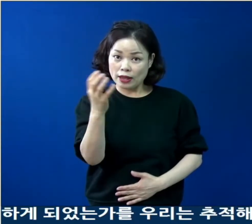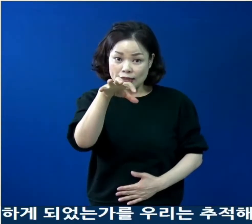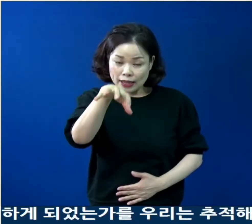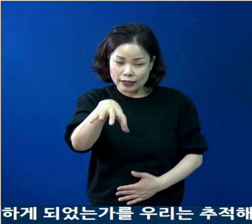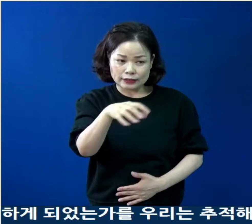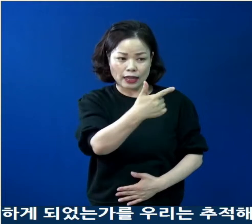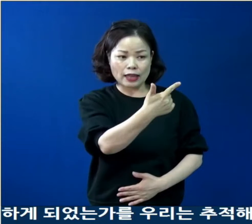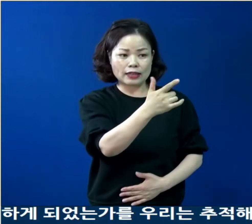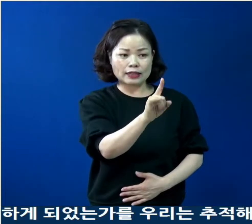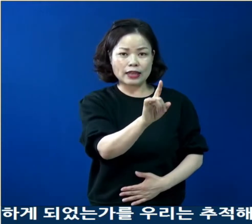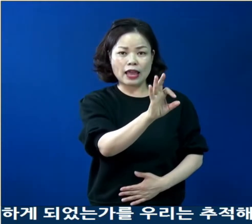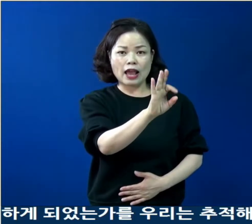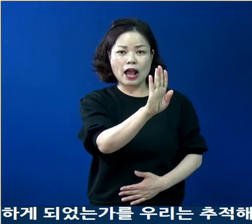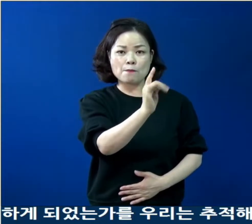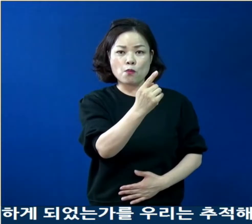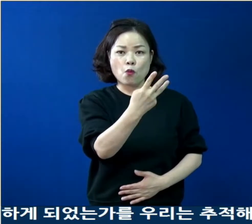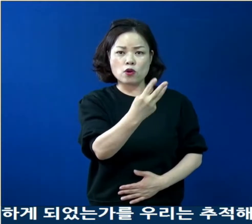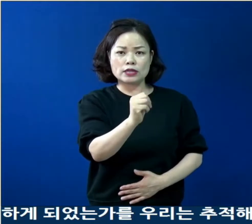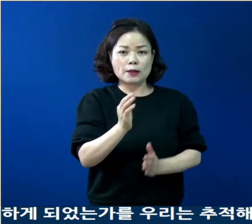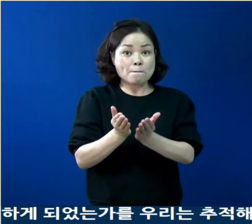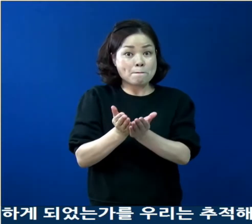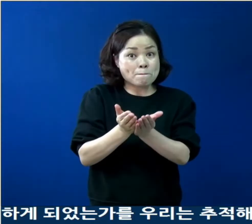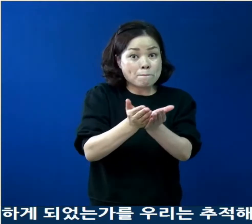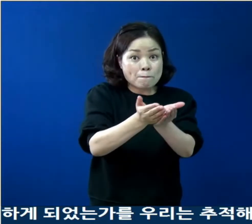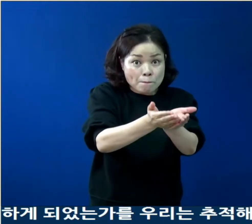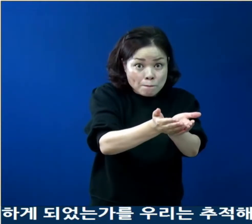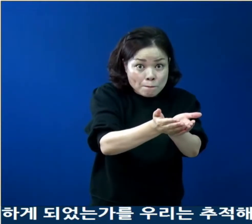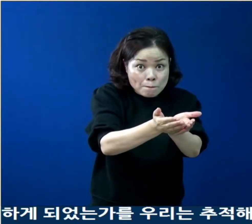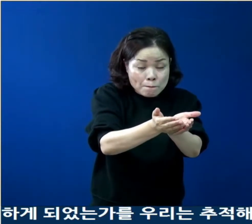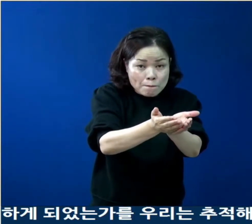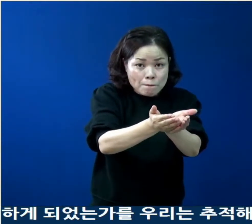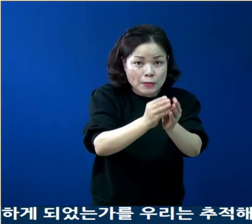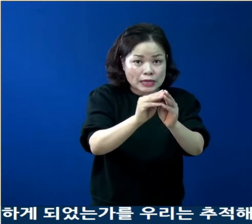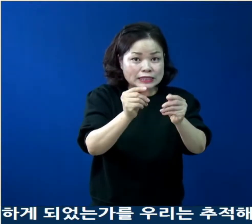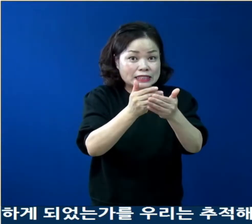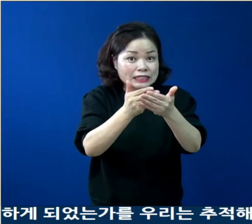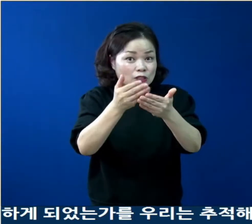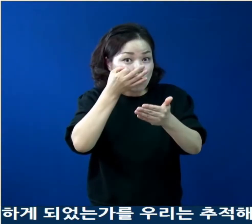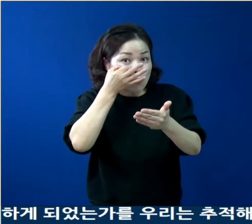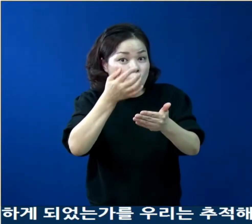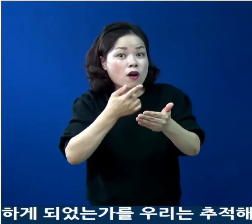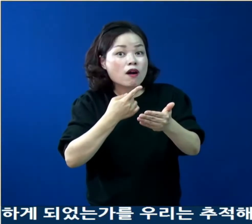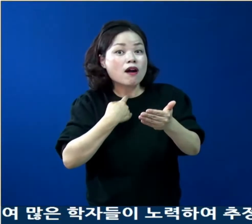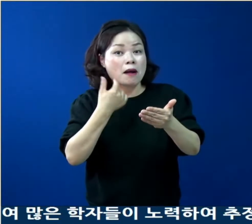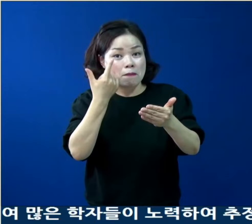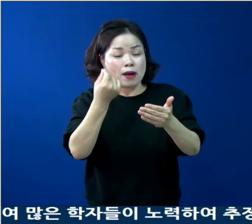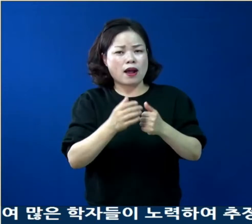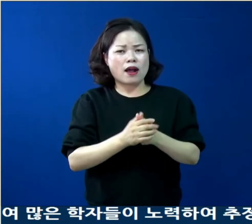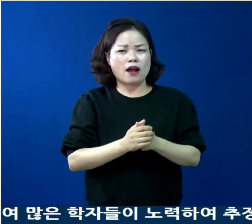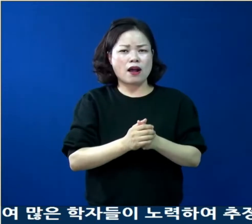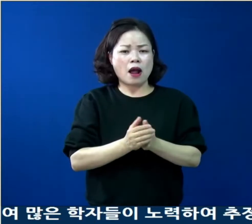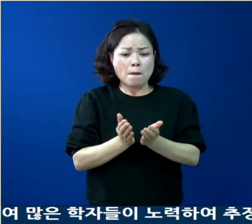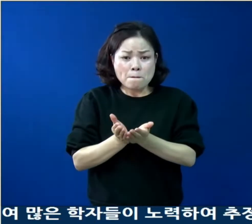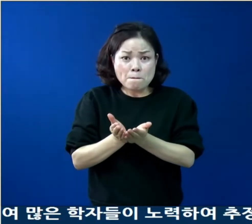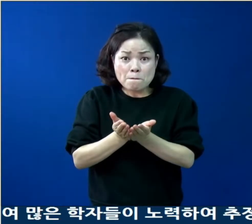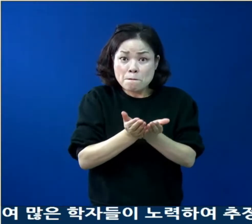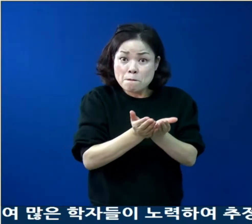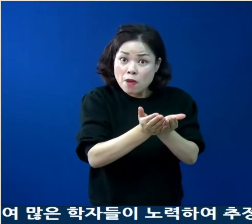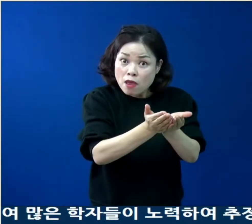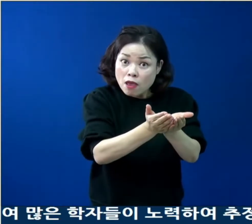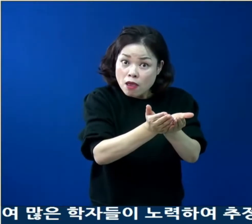네아폴리를 갈 때 배로 갔습니다. 그렇죠? 사모드라게 거치고, 지도 다 보신 기억이 있을 겁니다. 배로